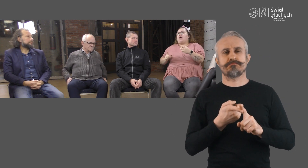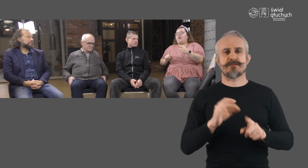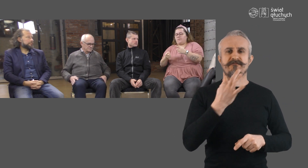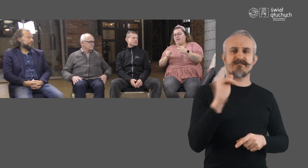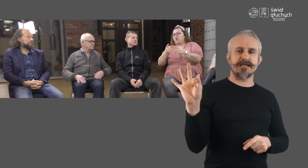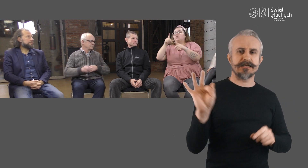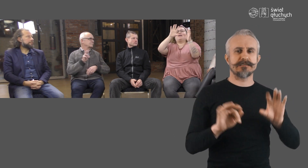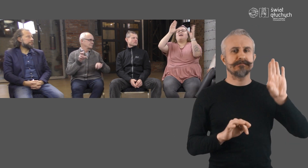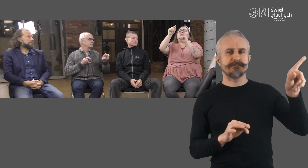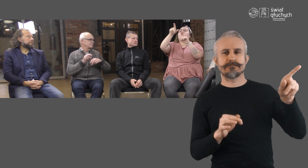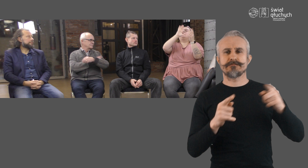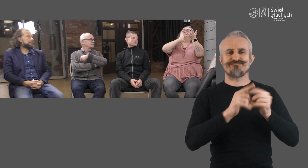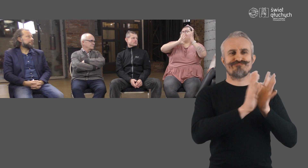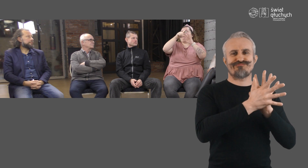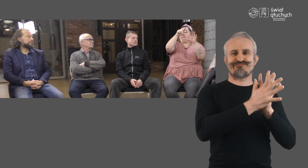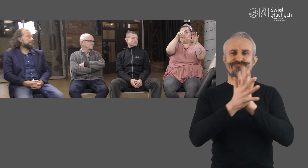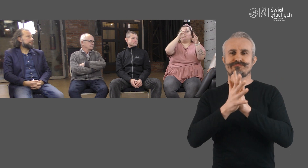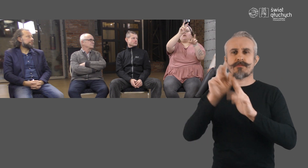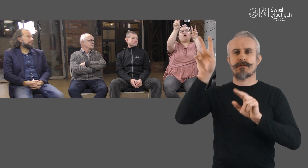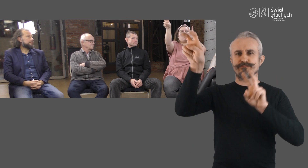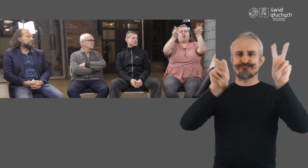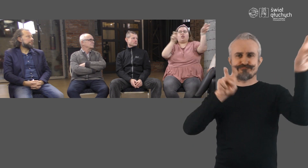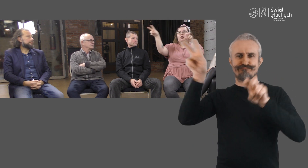z angielskiego i francuskiego języka migowego,